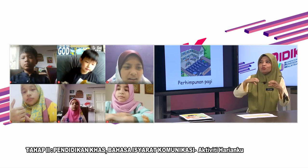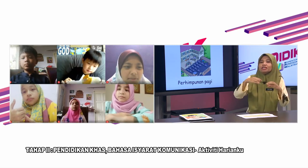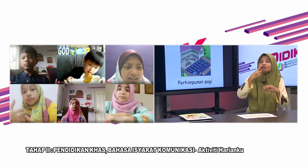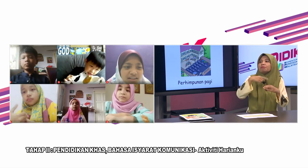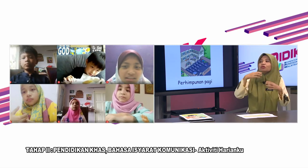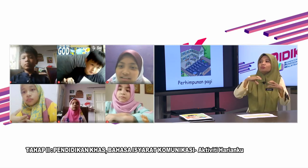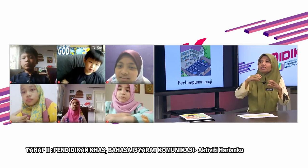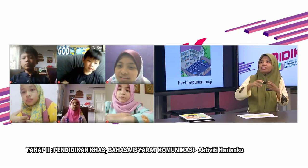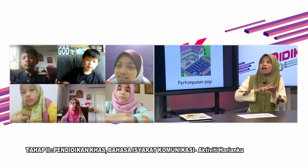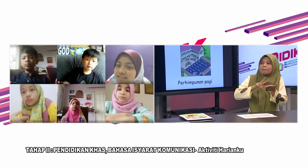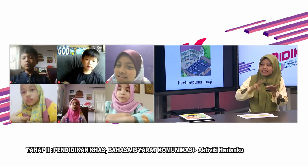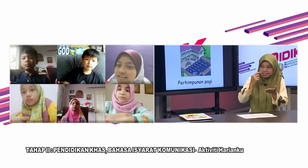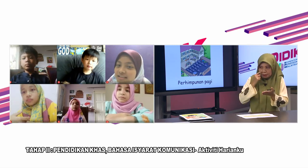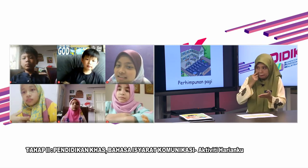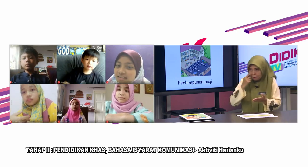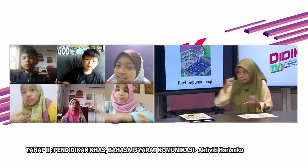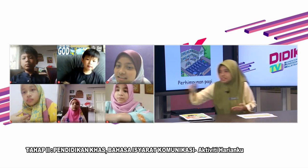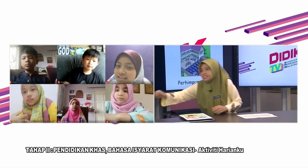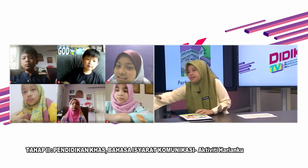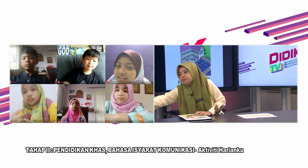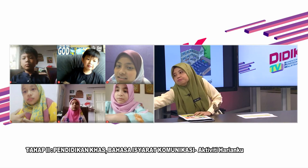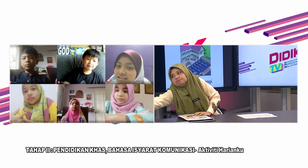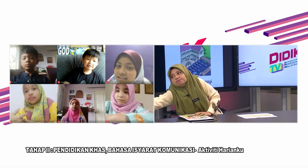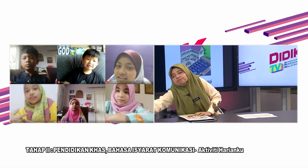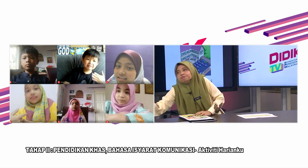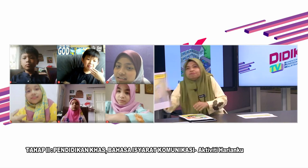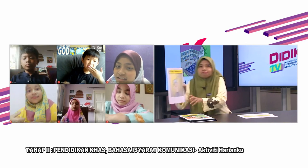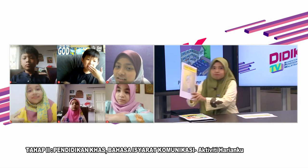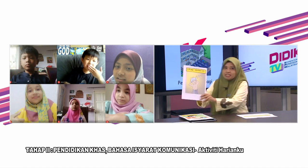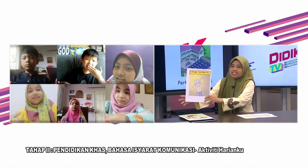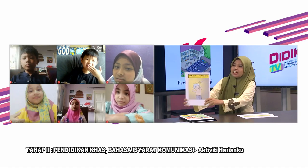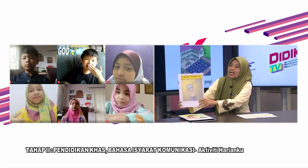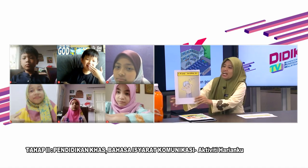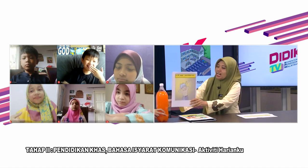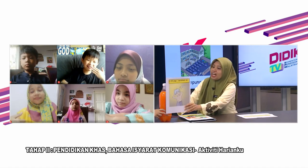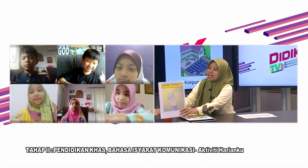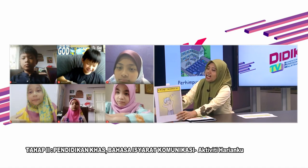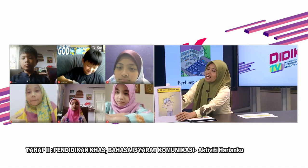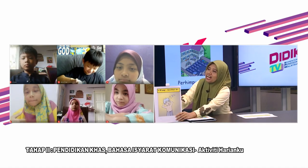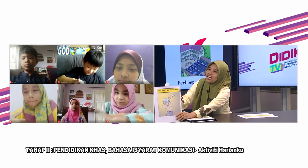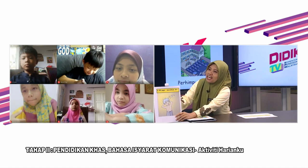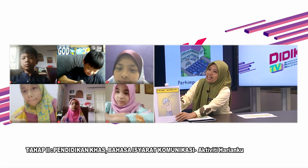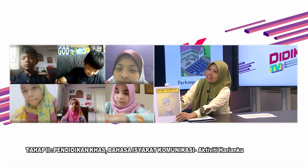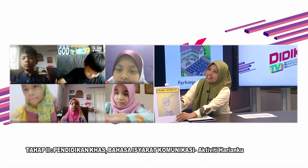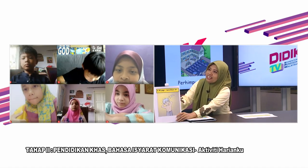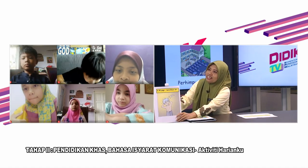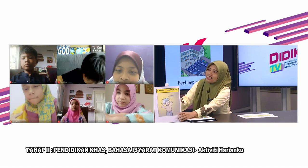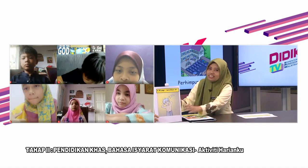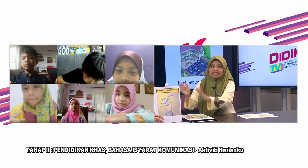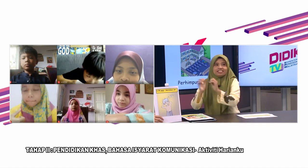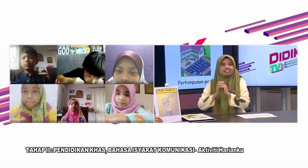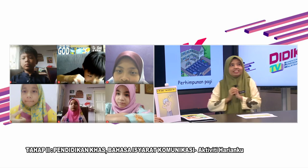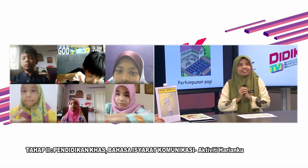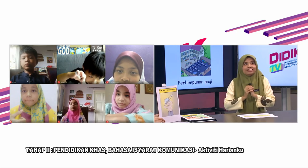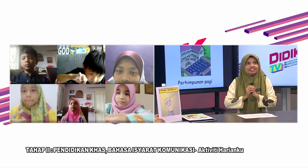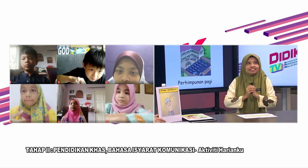Mau cuba? Siapa mau cuba? Baca. Baca ni. Ha ni. Cikgu tak sini kat tengah. Ha ha. Okey.